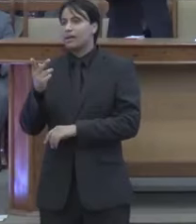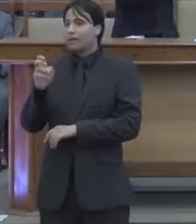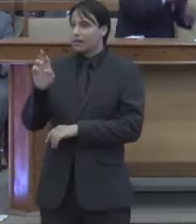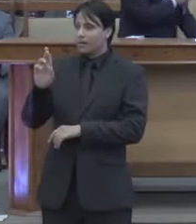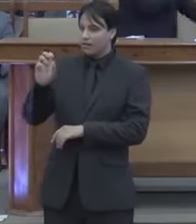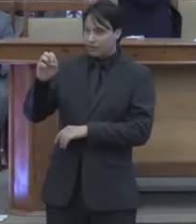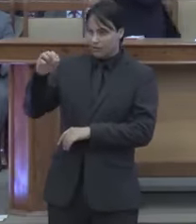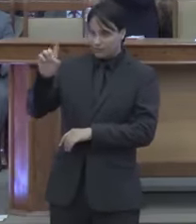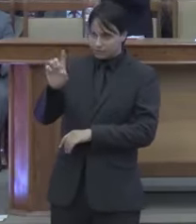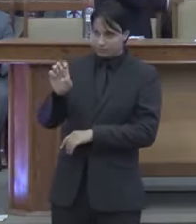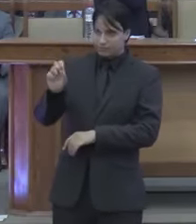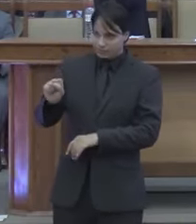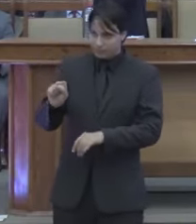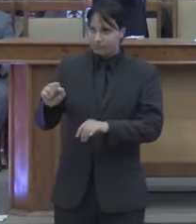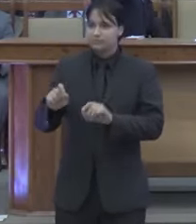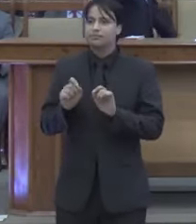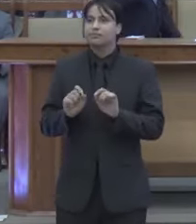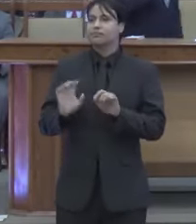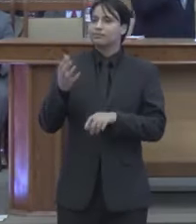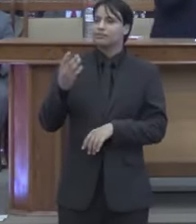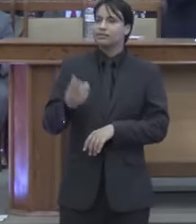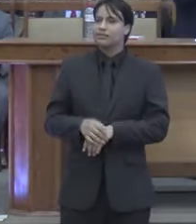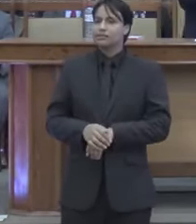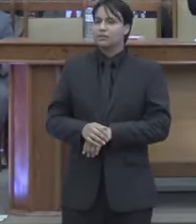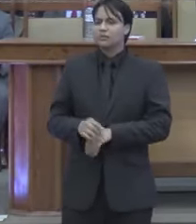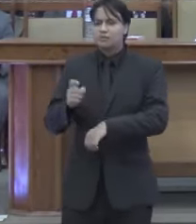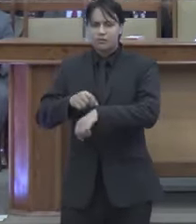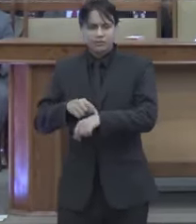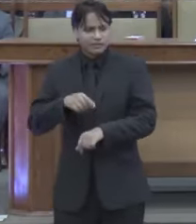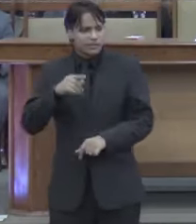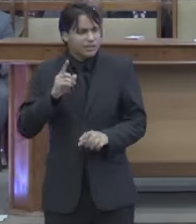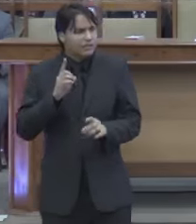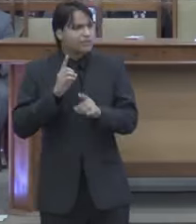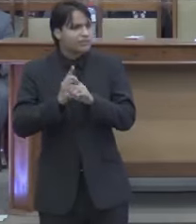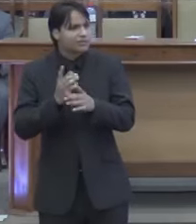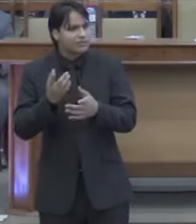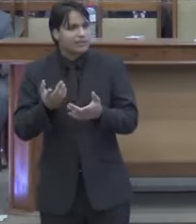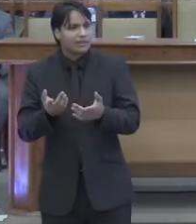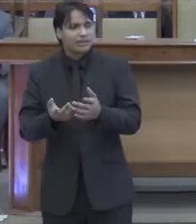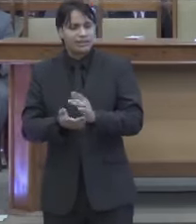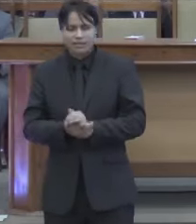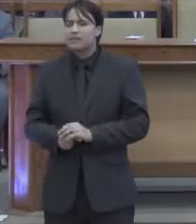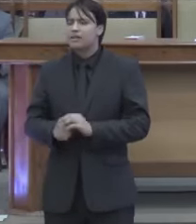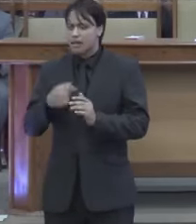adorar. Mentiroso também. Mas quando eles viram o menino,